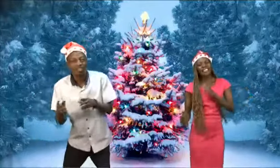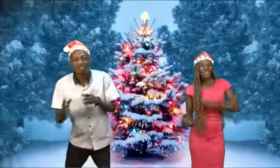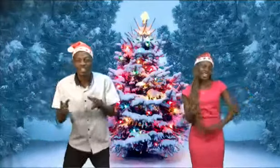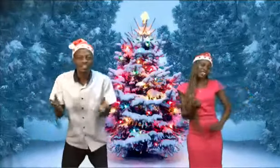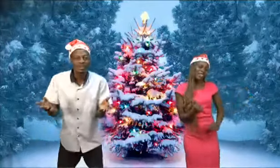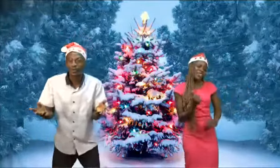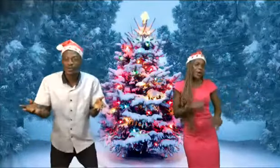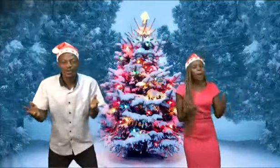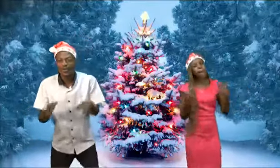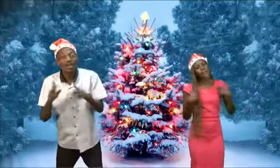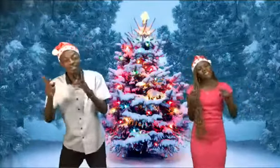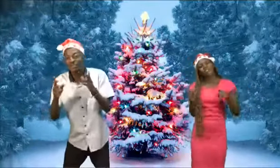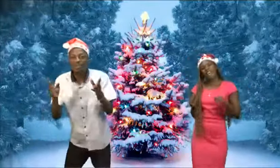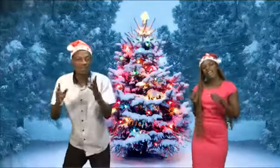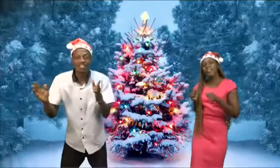emi ajo ma dupe ore